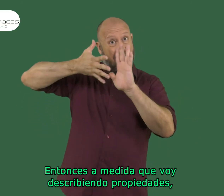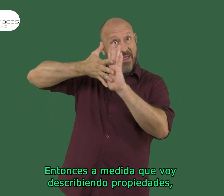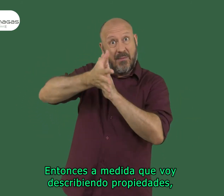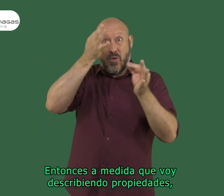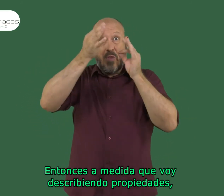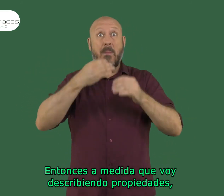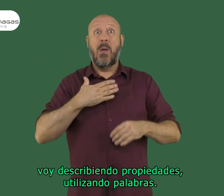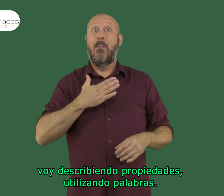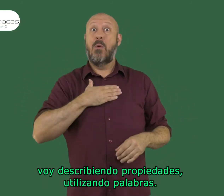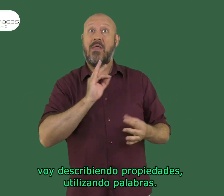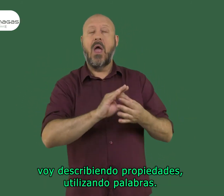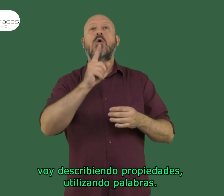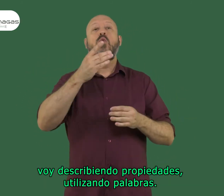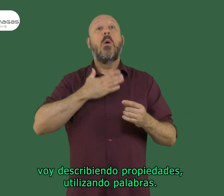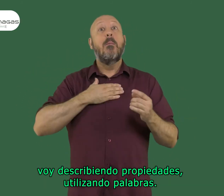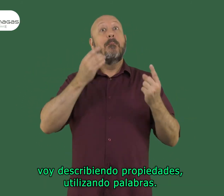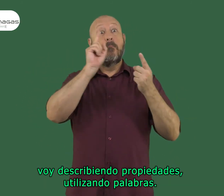describiendo propiedades